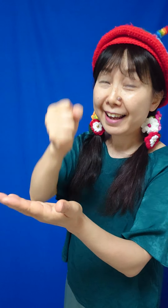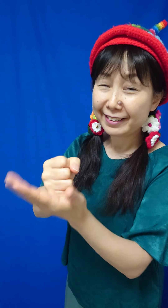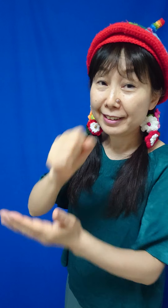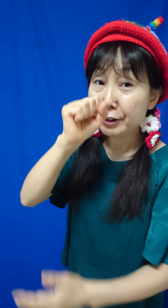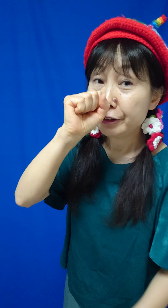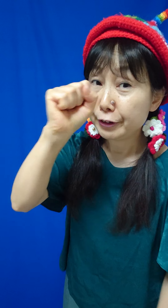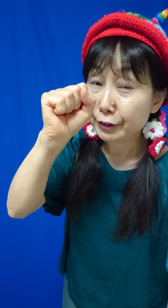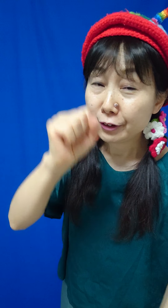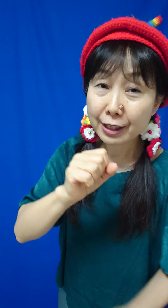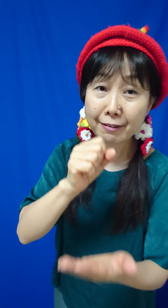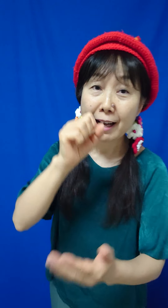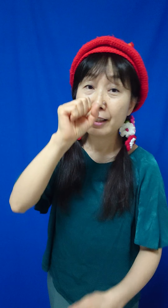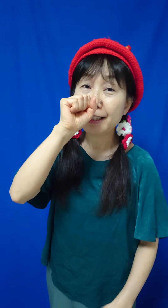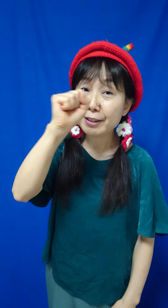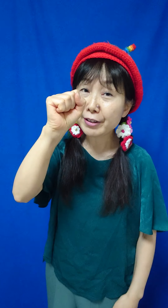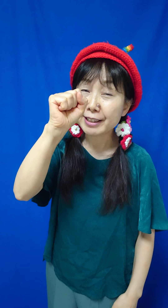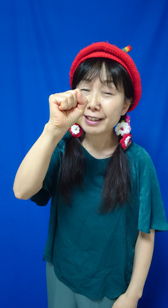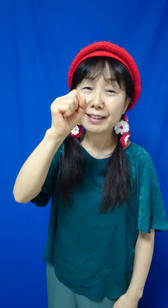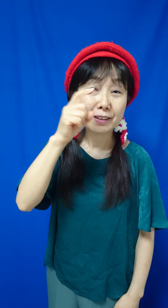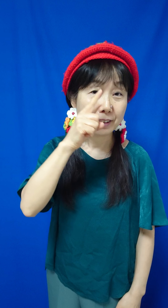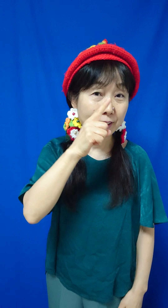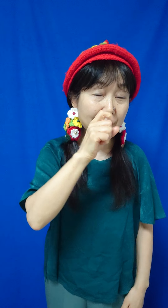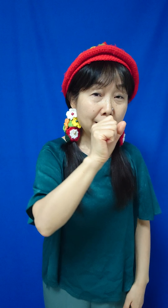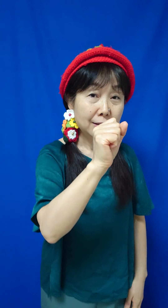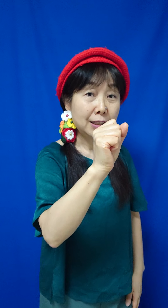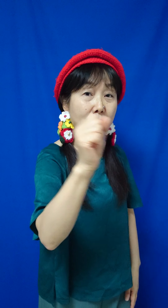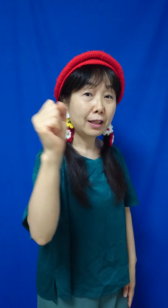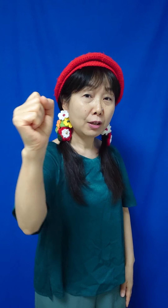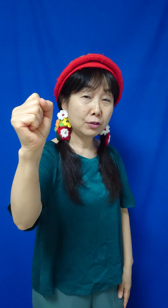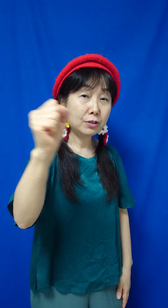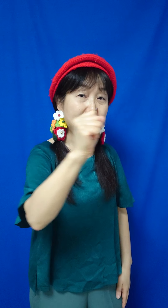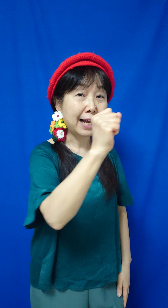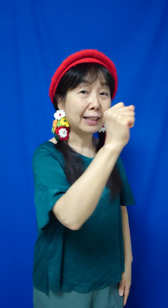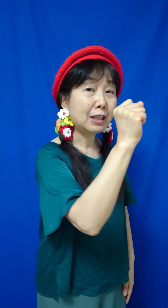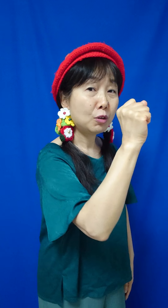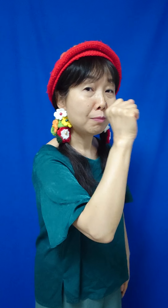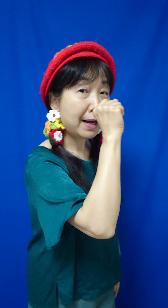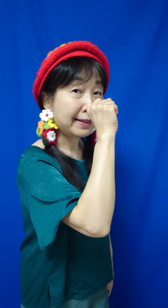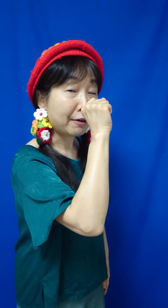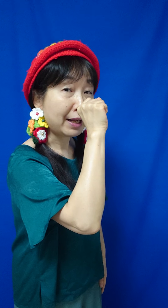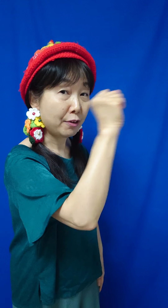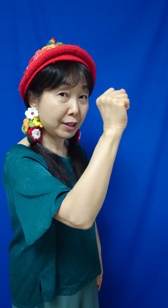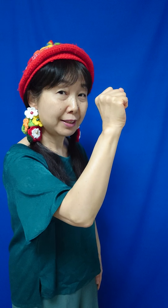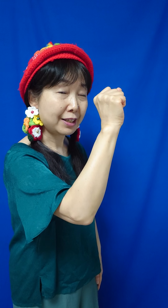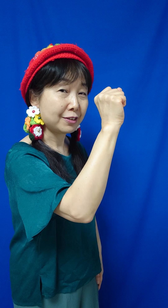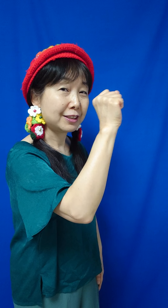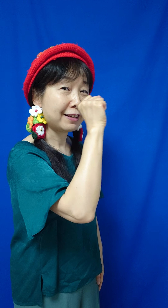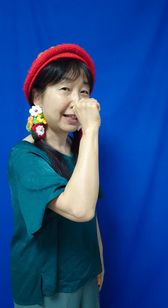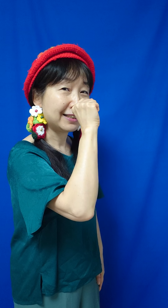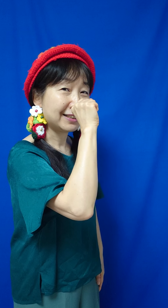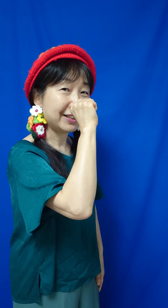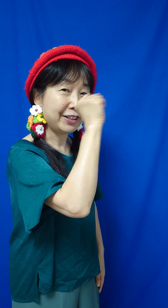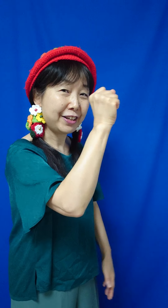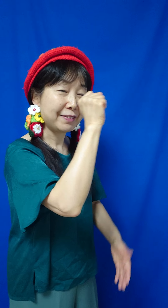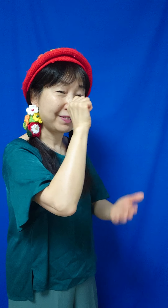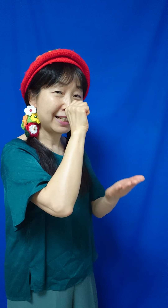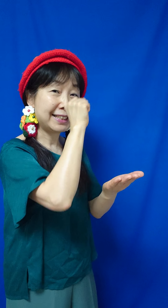叶える。これは良い、じゃんけんグーで鼻の前で、これ良いっていう手話です。良いで